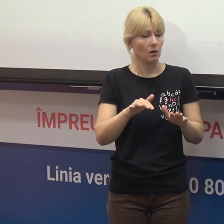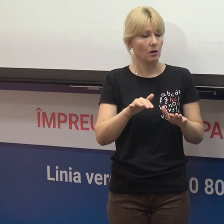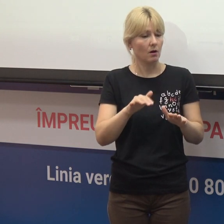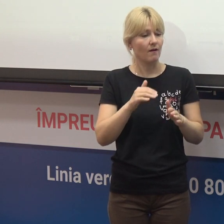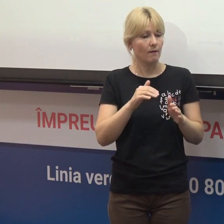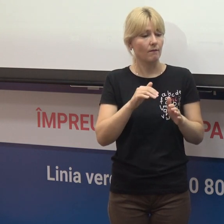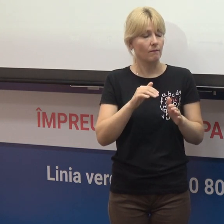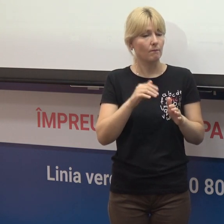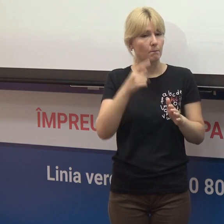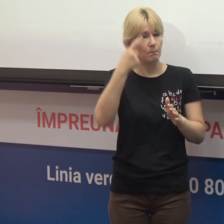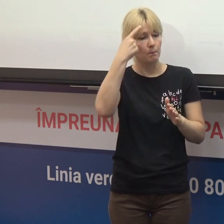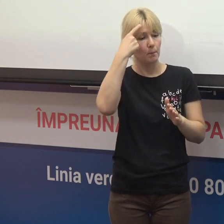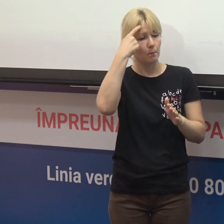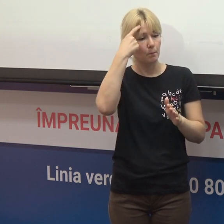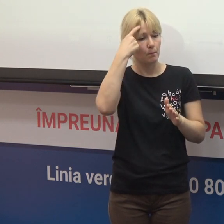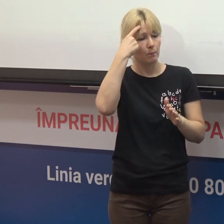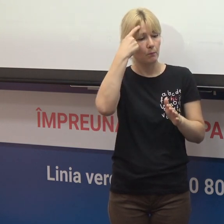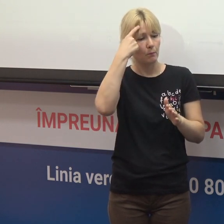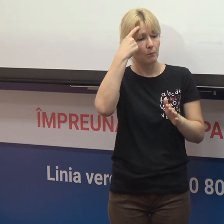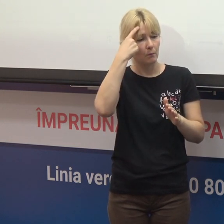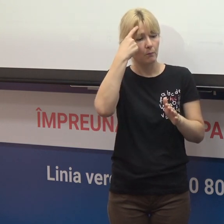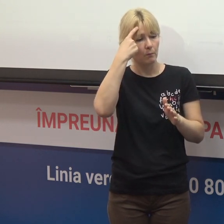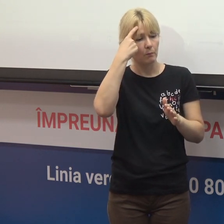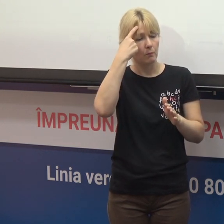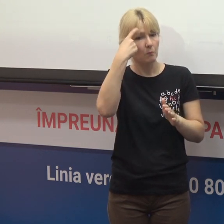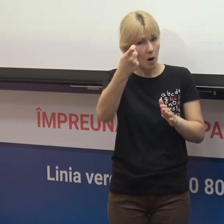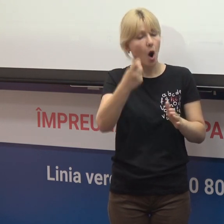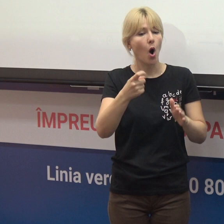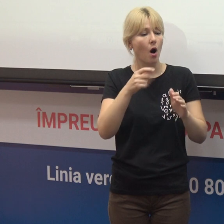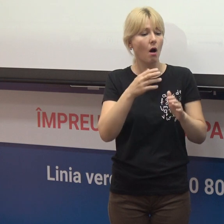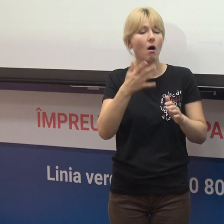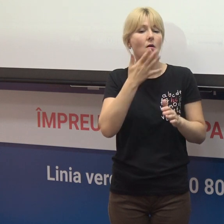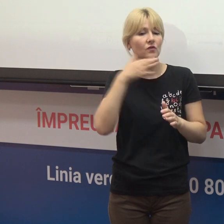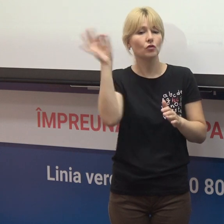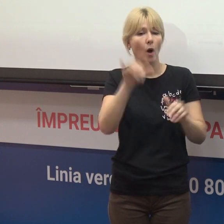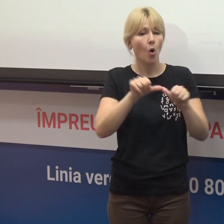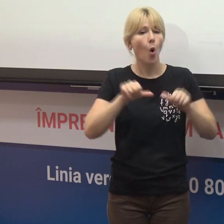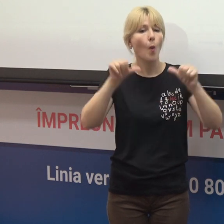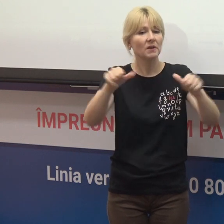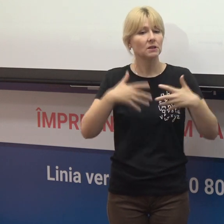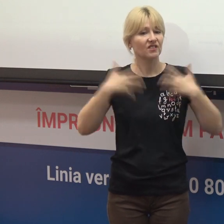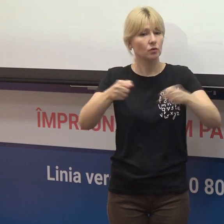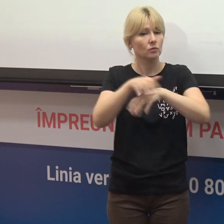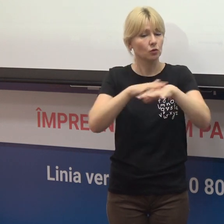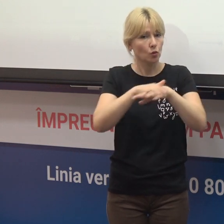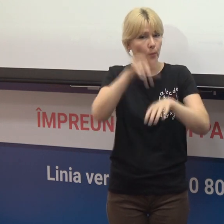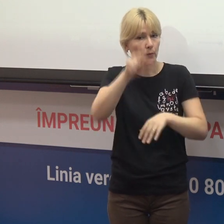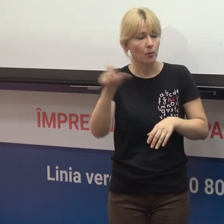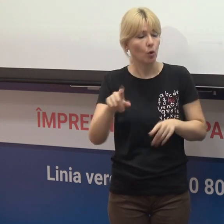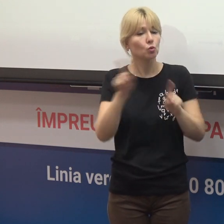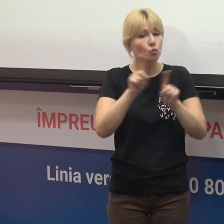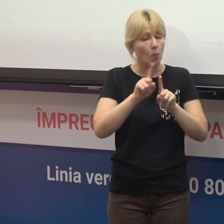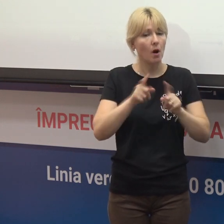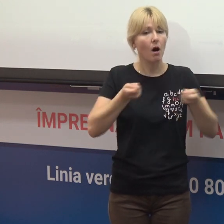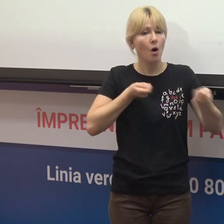prin intermediul, vă zic, Comisiei Naționale Extraordinare de Sănătate Publică cu mesajul de sensibilizare a